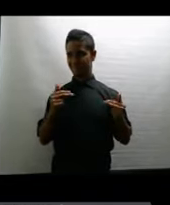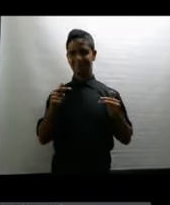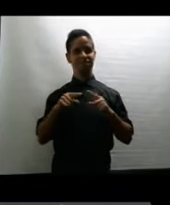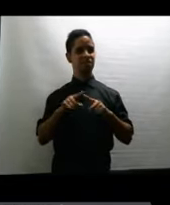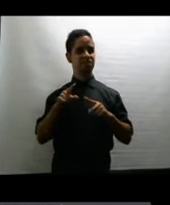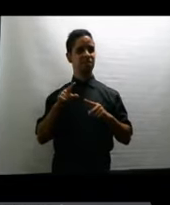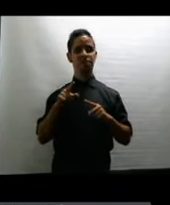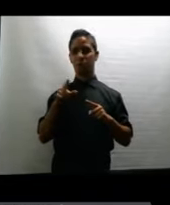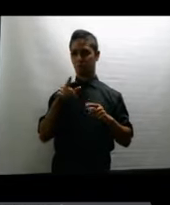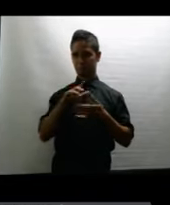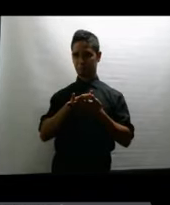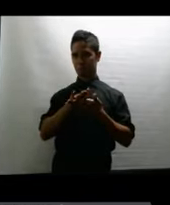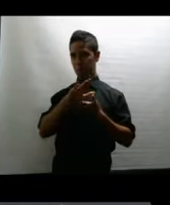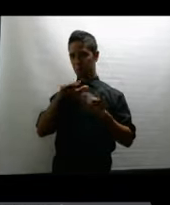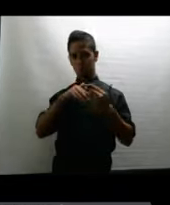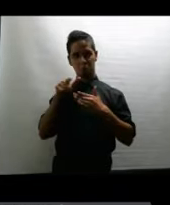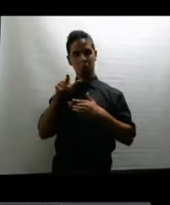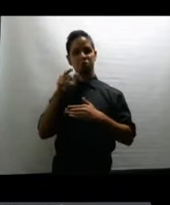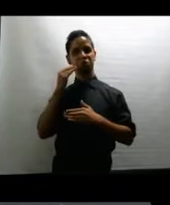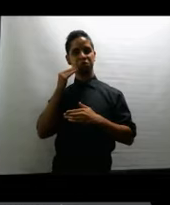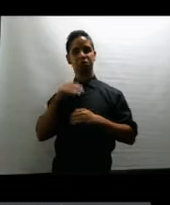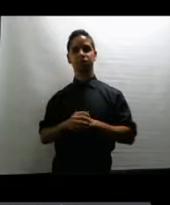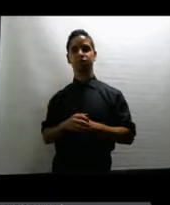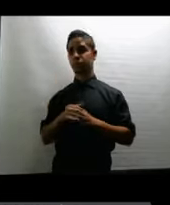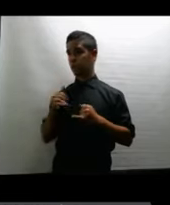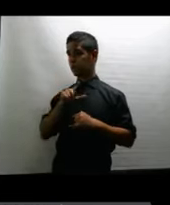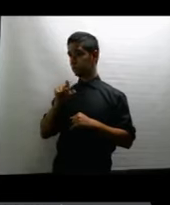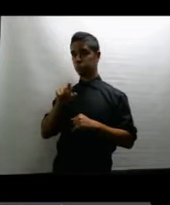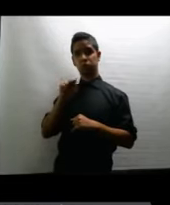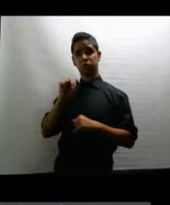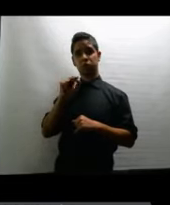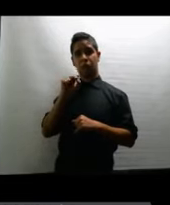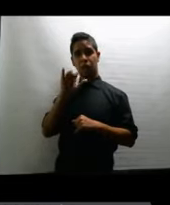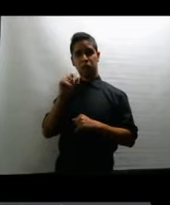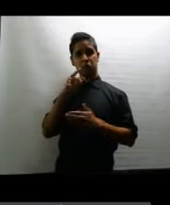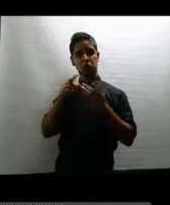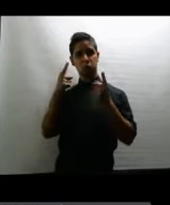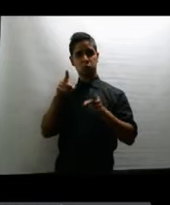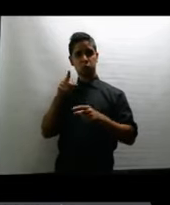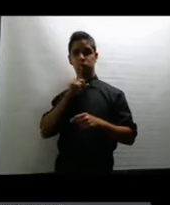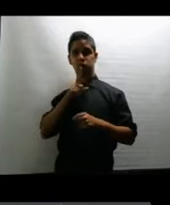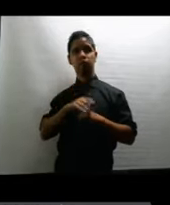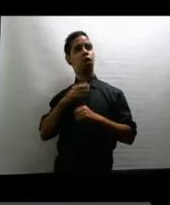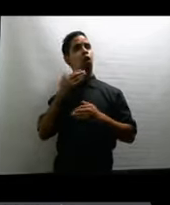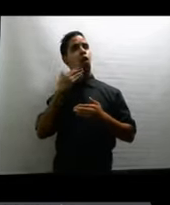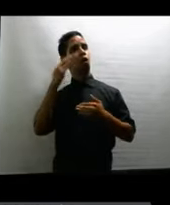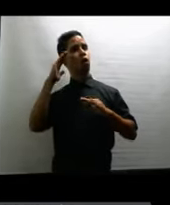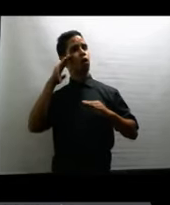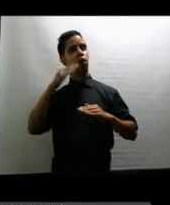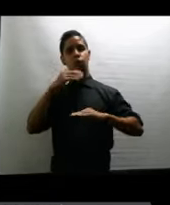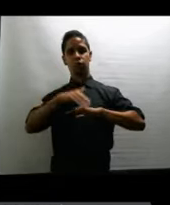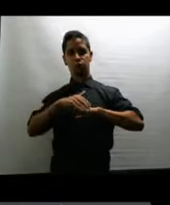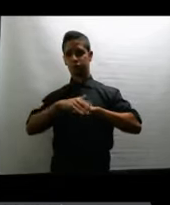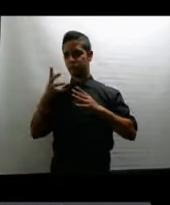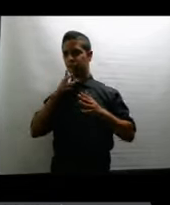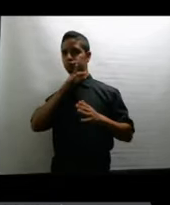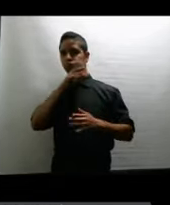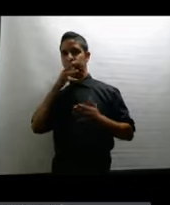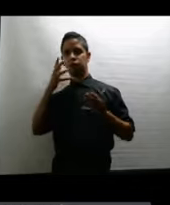funciona. Sino para todo, muchacha. Vamos a preguntarle a Nancy. Vamos a verla. Hola, buenas noches. Yo estaba hablando por ahí, pero